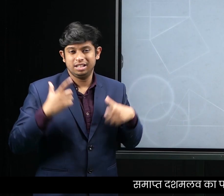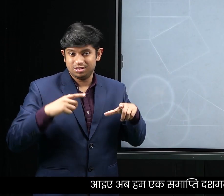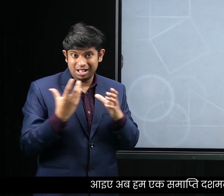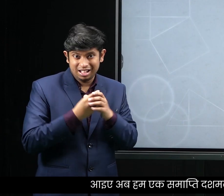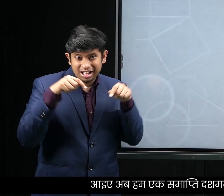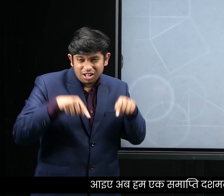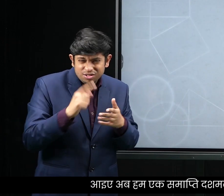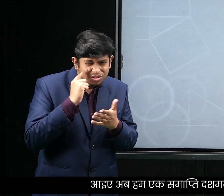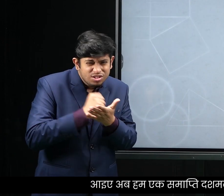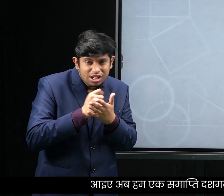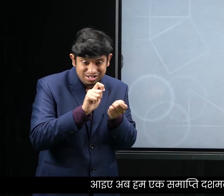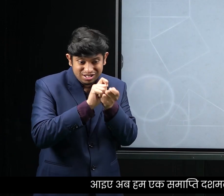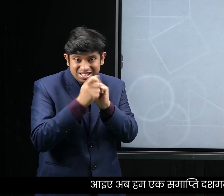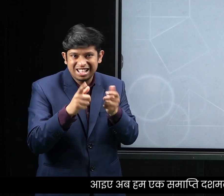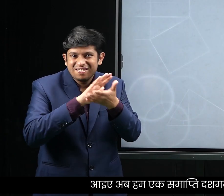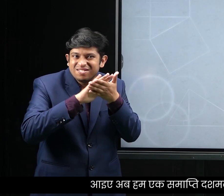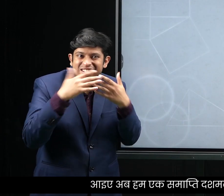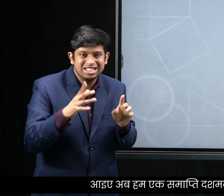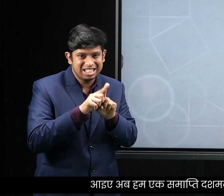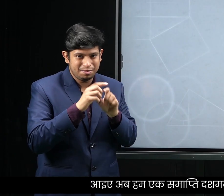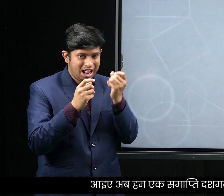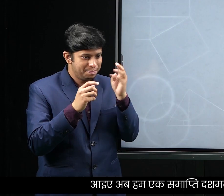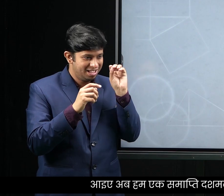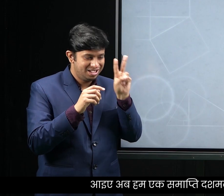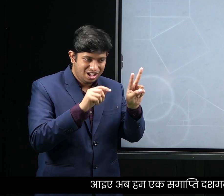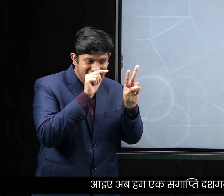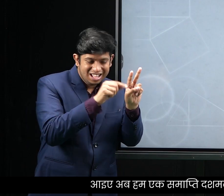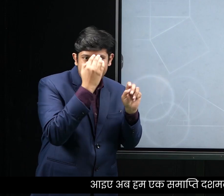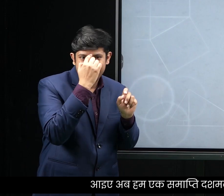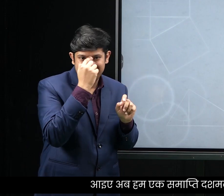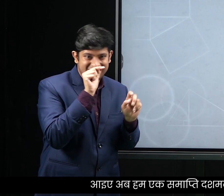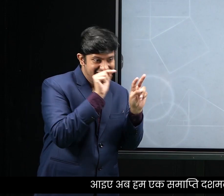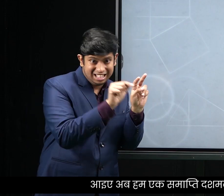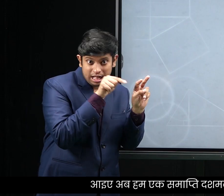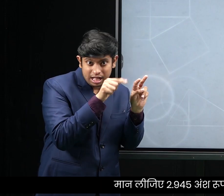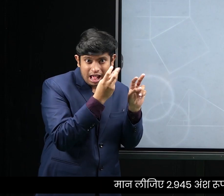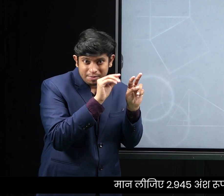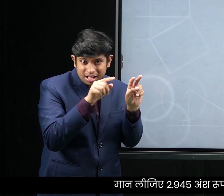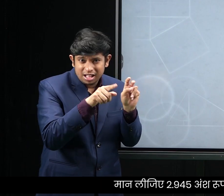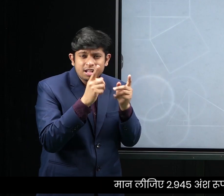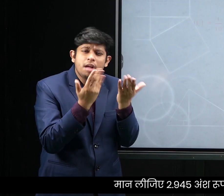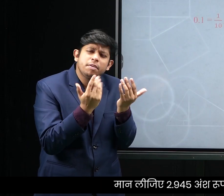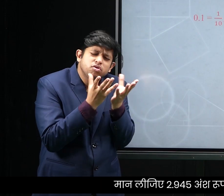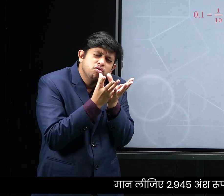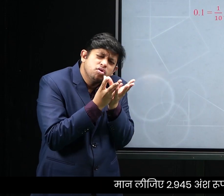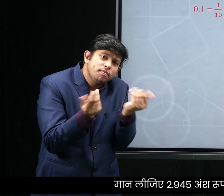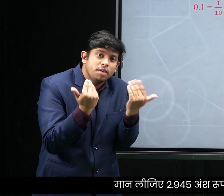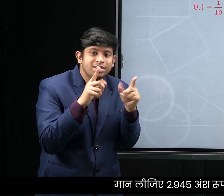अब आइए हम एक समाप्ति दशमलव को परिवर्तित करने का प्रयास करें। मान लीजिए